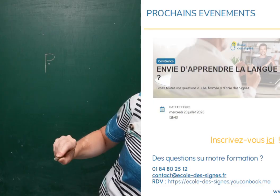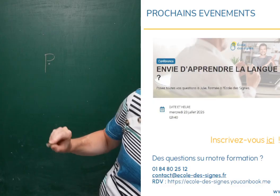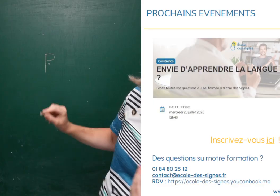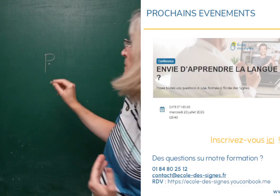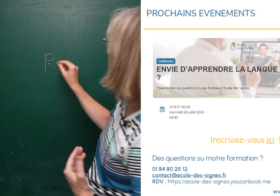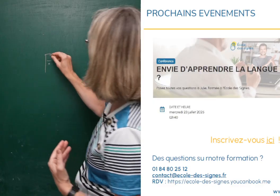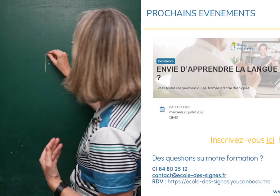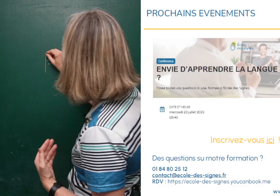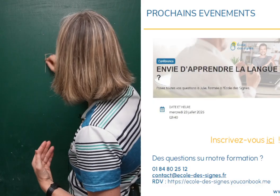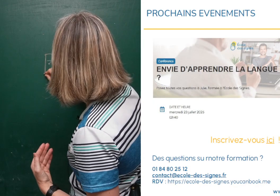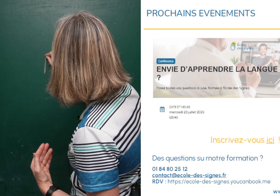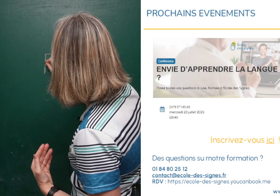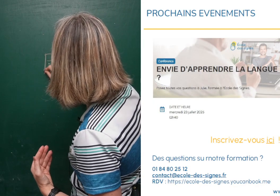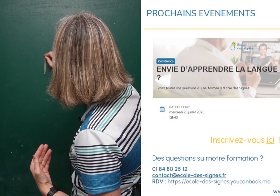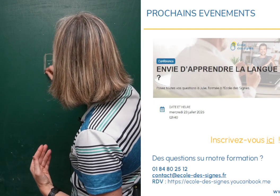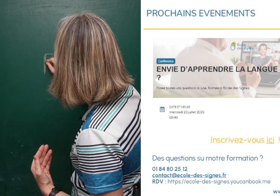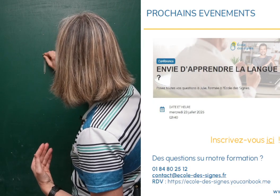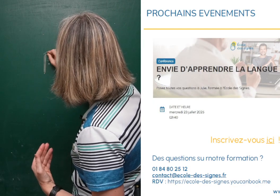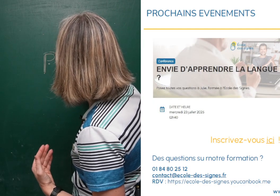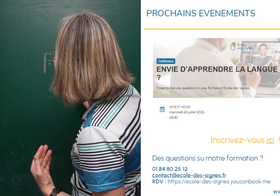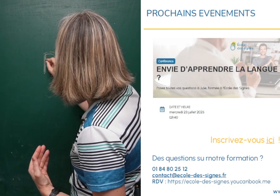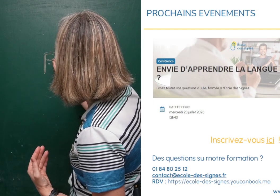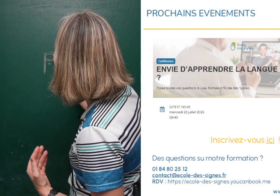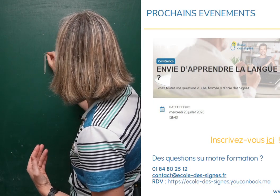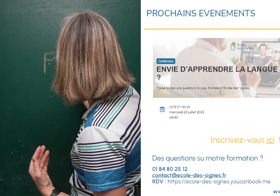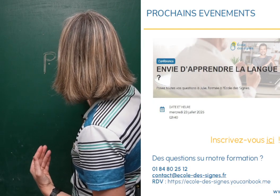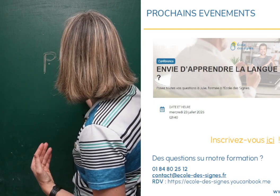Ouais, bof, pas trop j'ai l'impression. P, A,